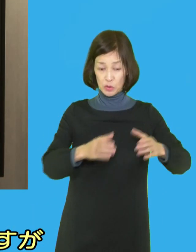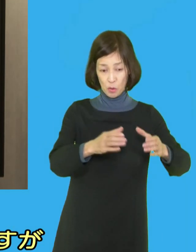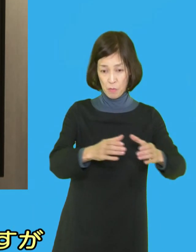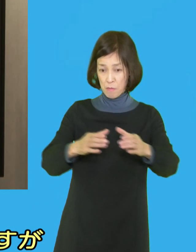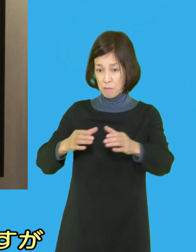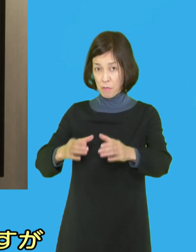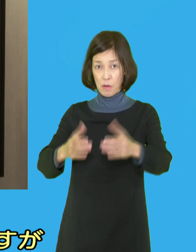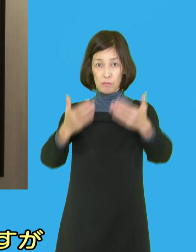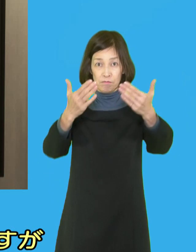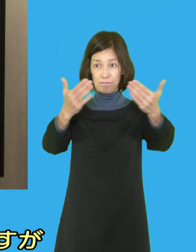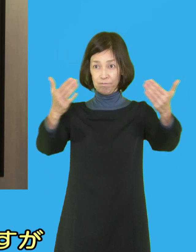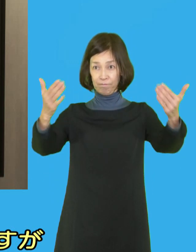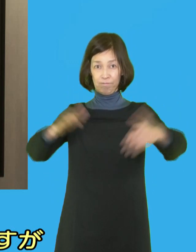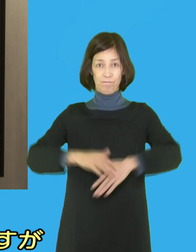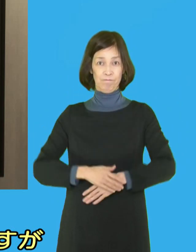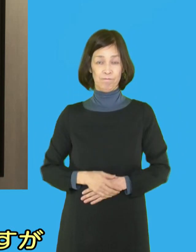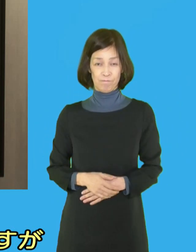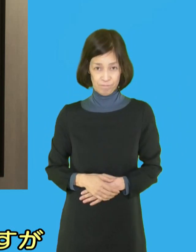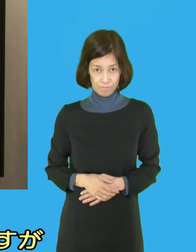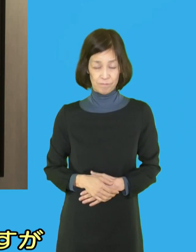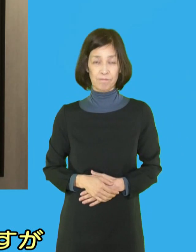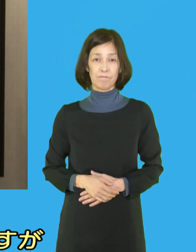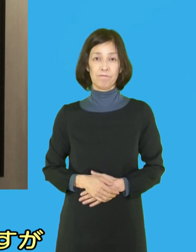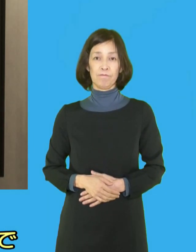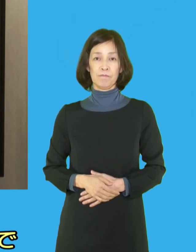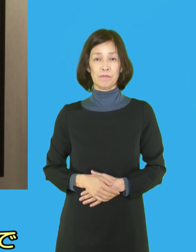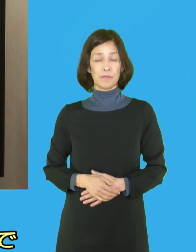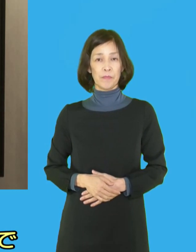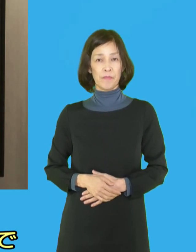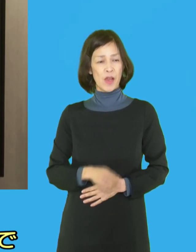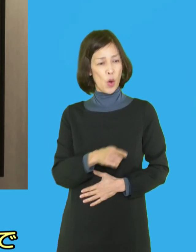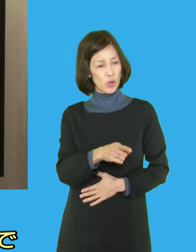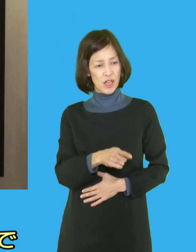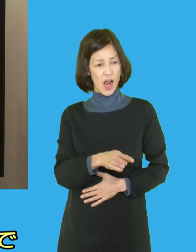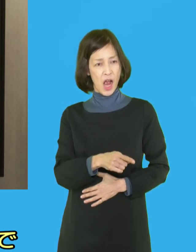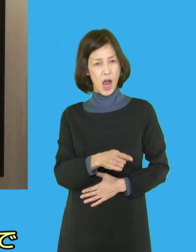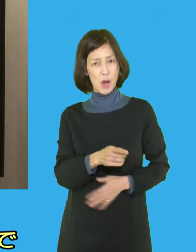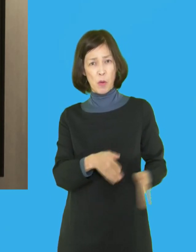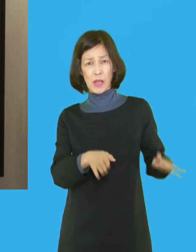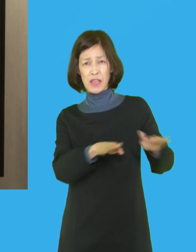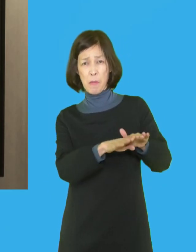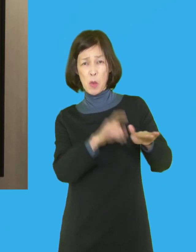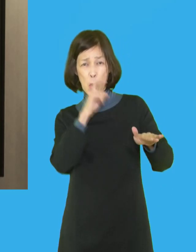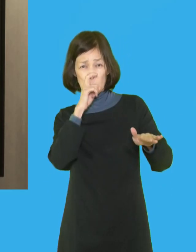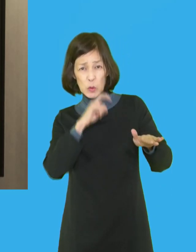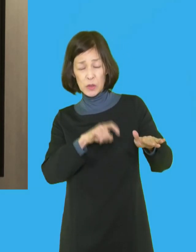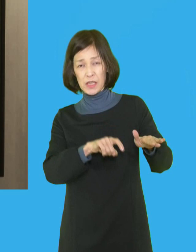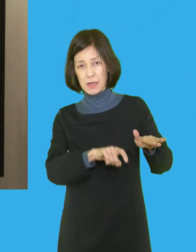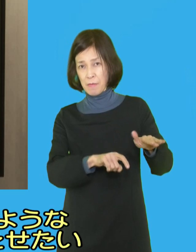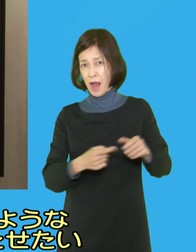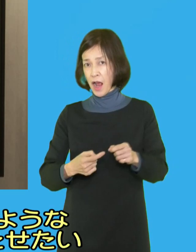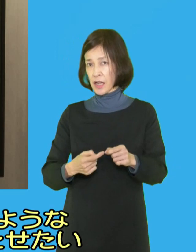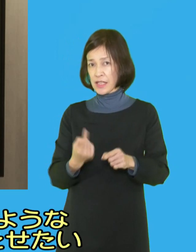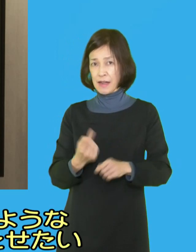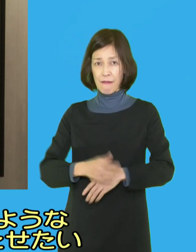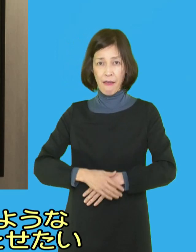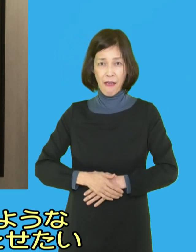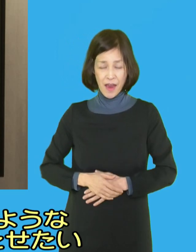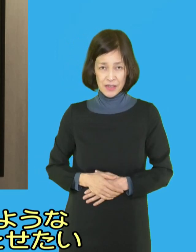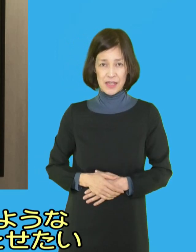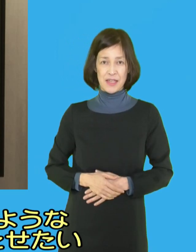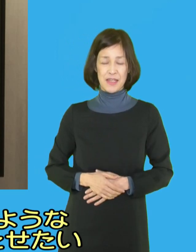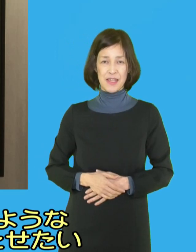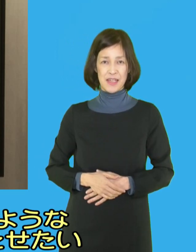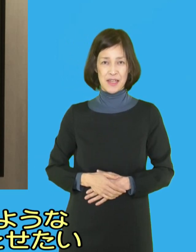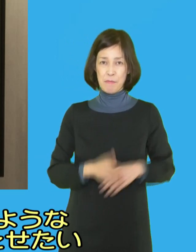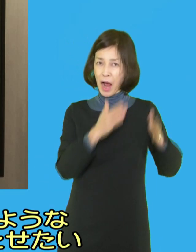物館の拡充というのは今の時点でも行うんですが、まあ、こちらも施設が老朽化をしていますのでこの機会に博物館美術館を合